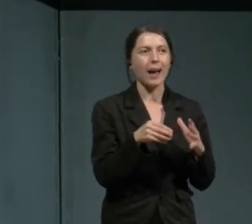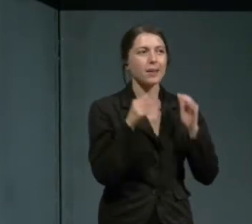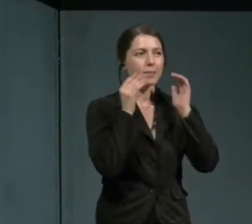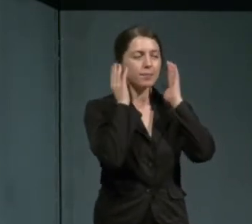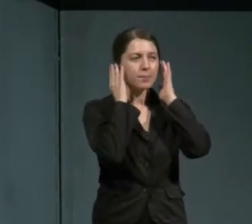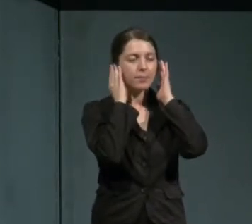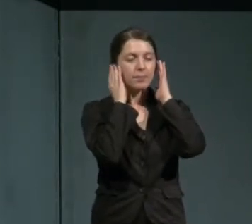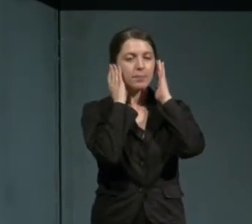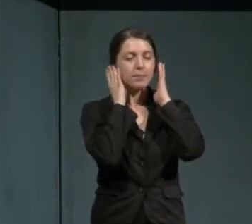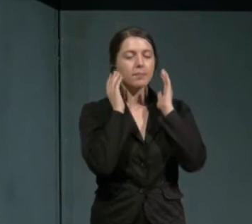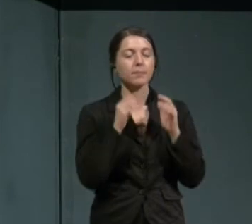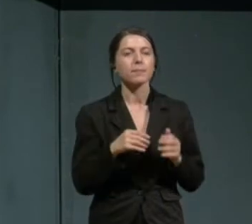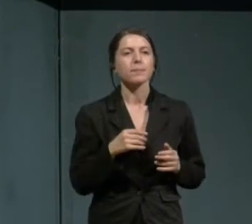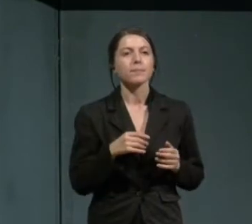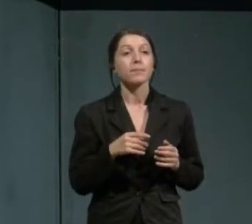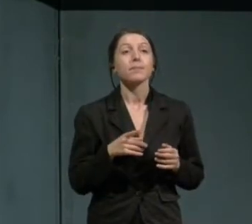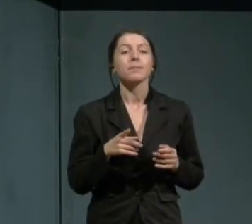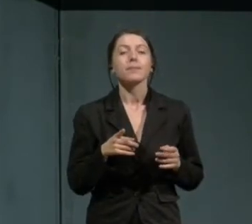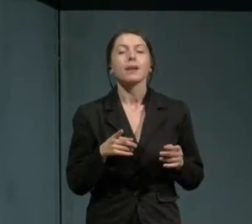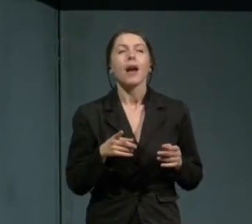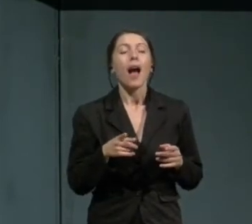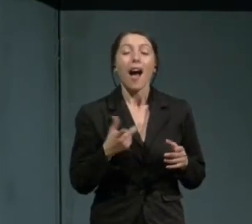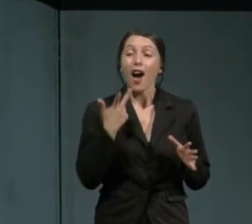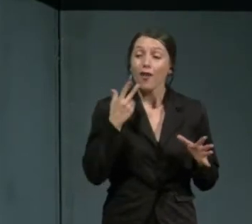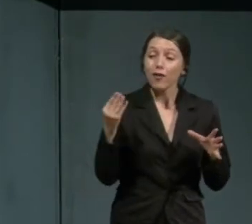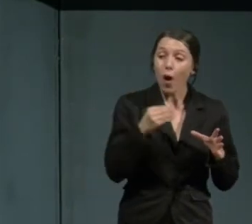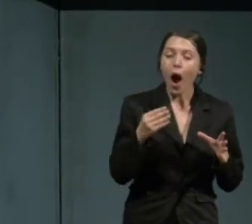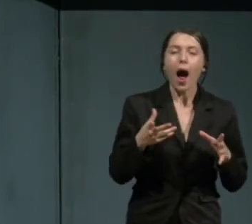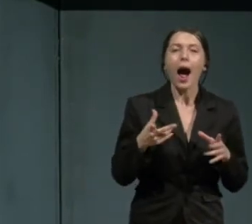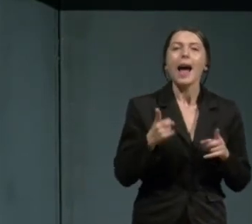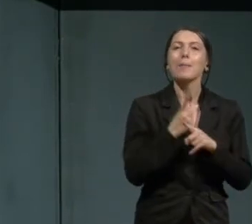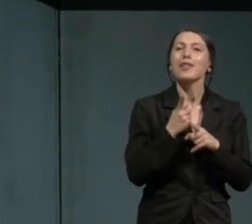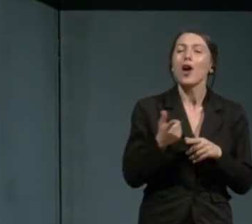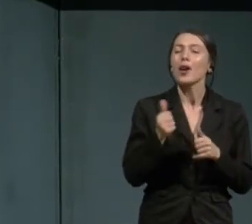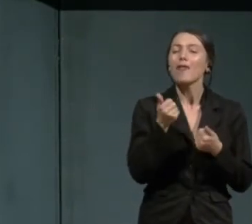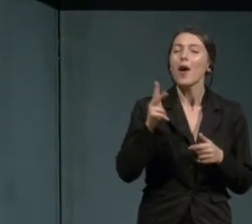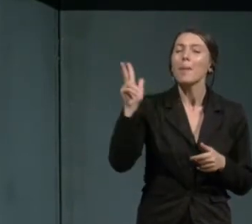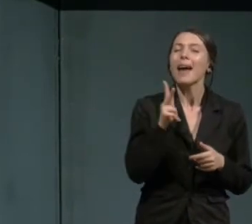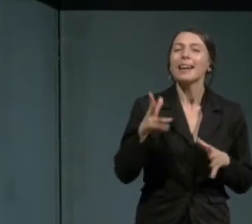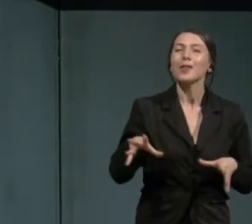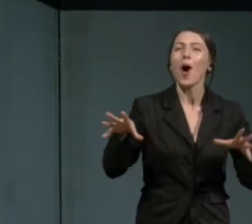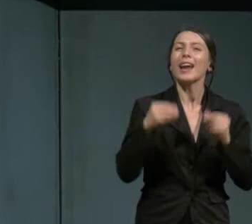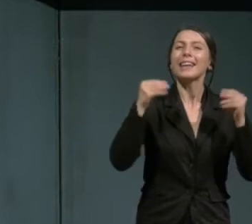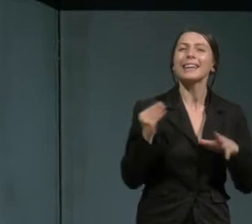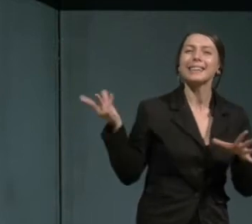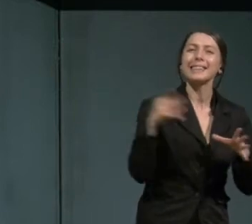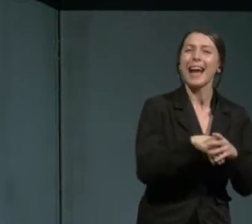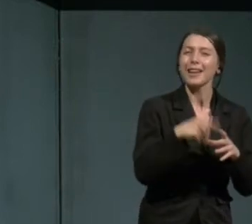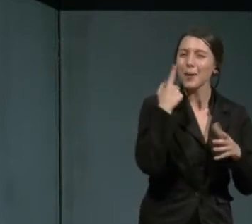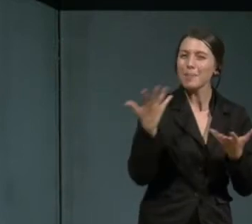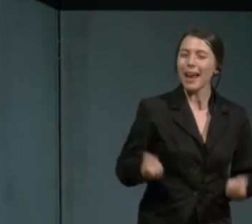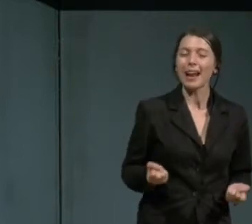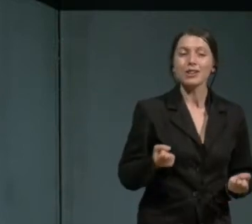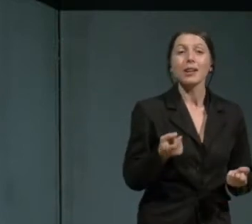e sarà sottoposto a una sorta di rito d'iniziazione ed è questo il modo in cui